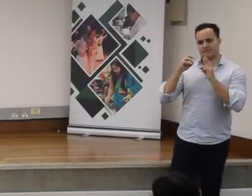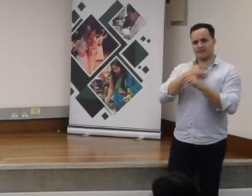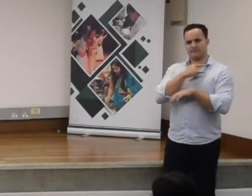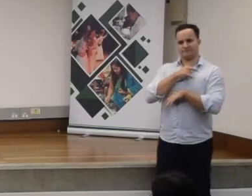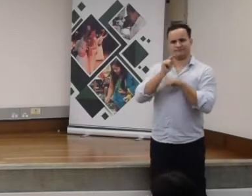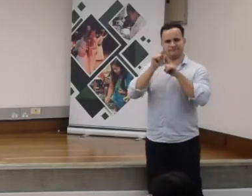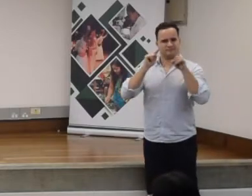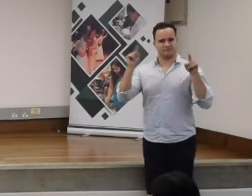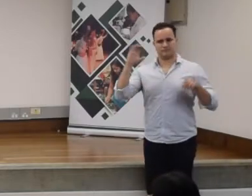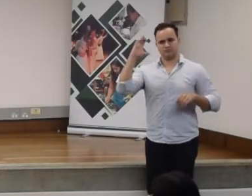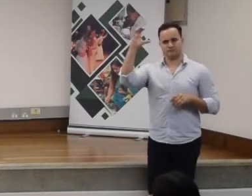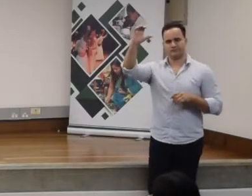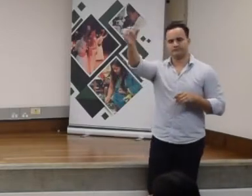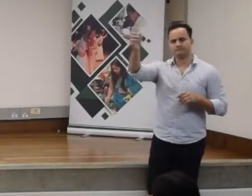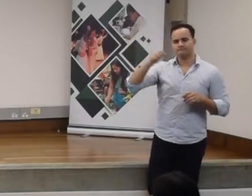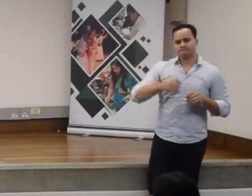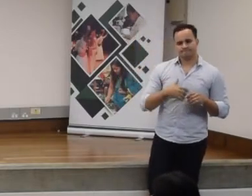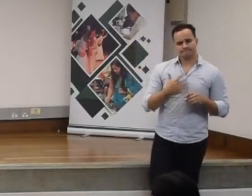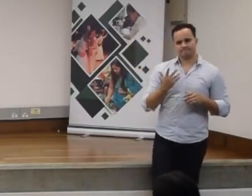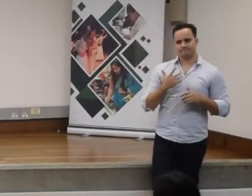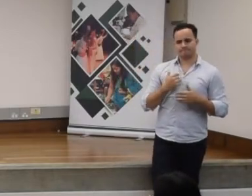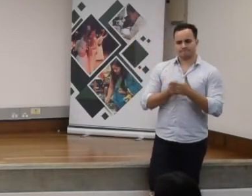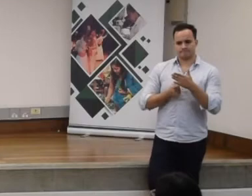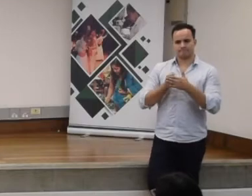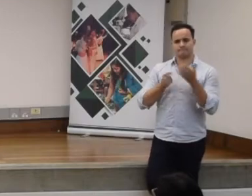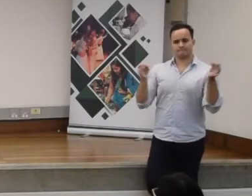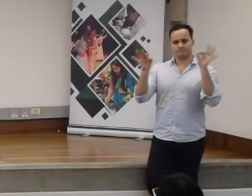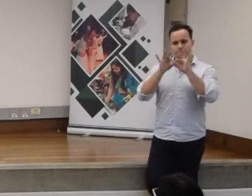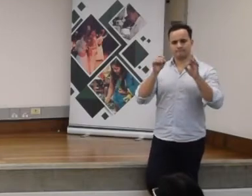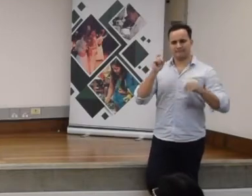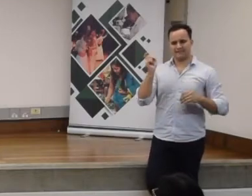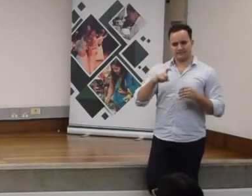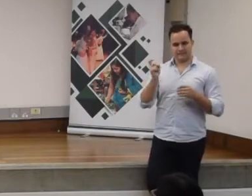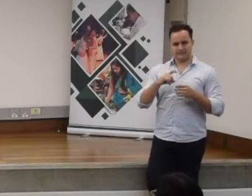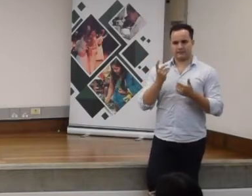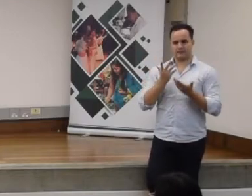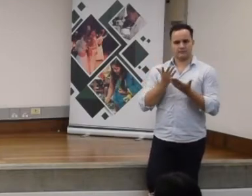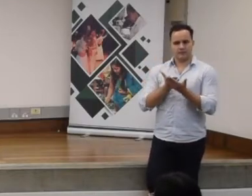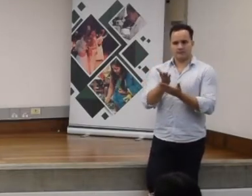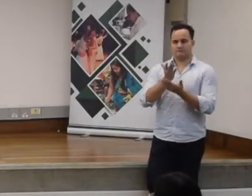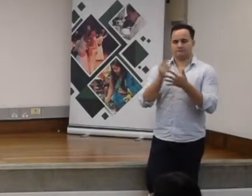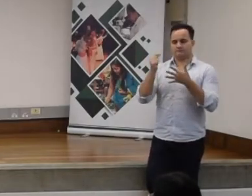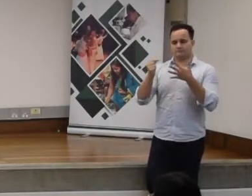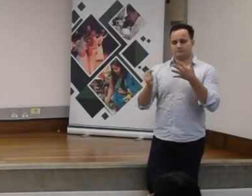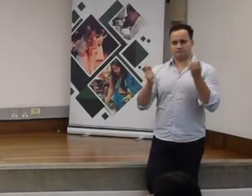que deben emprender acciones sistemáticas para la promoción de la equidad.